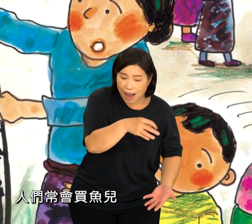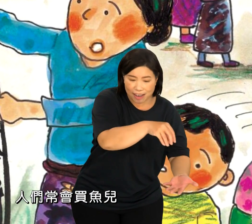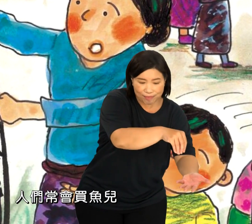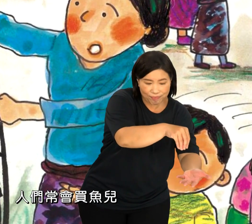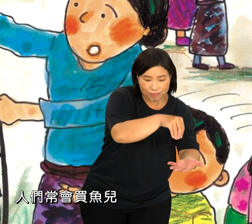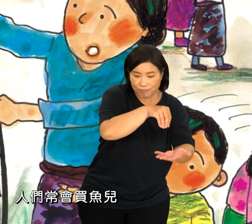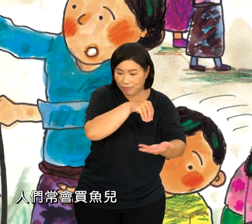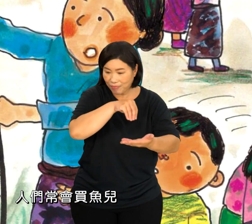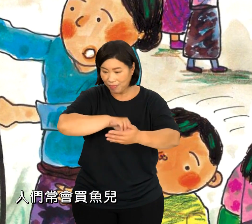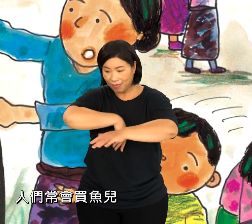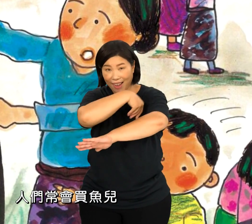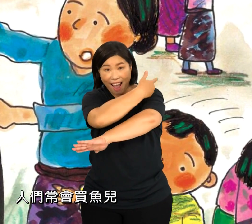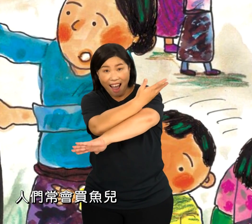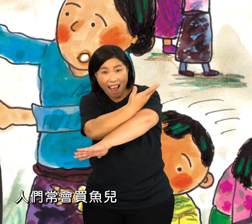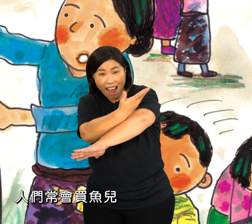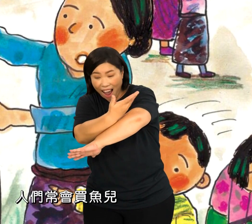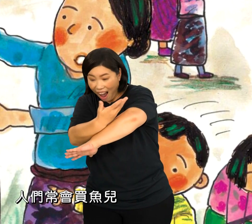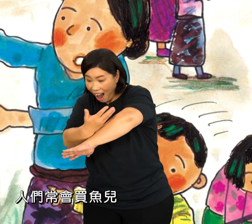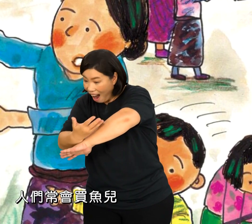买鱼儿。